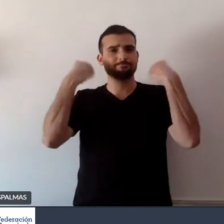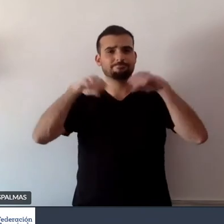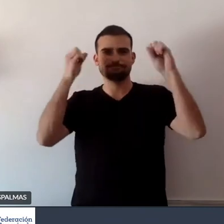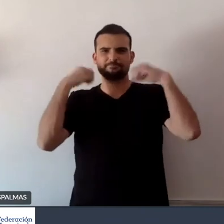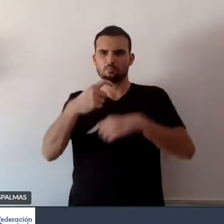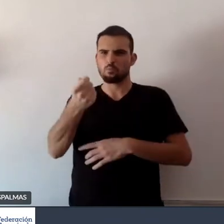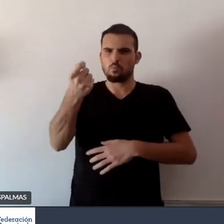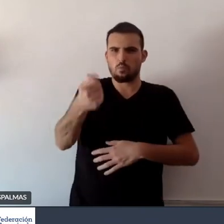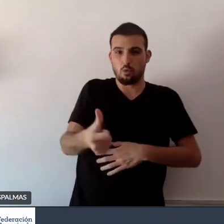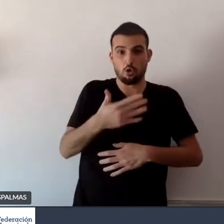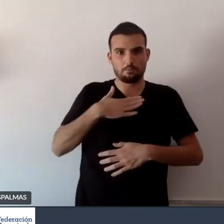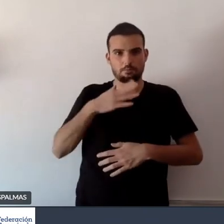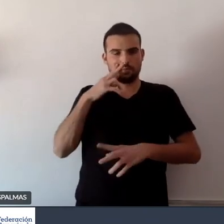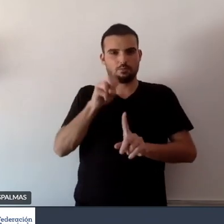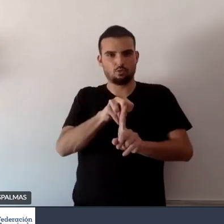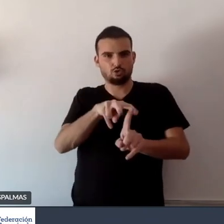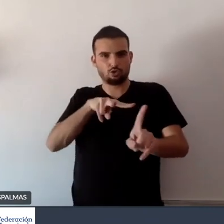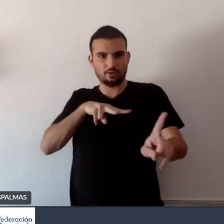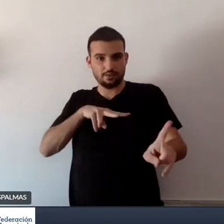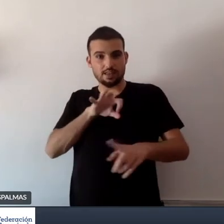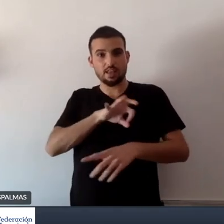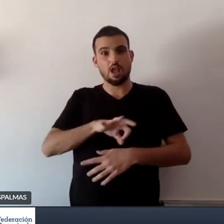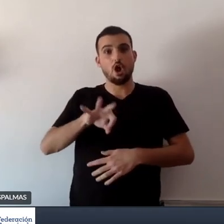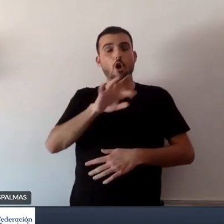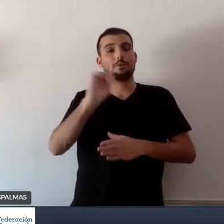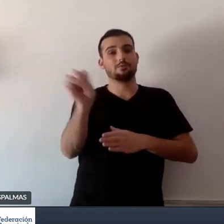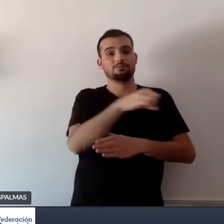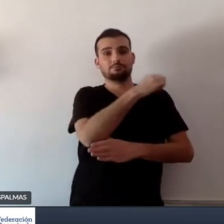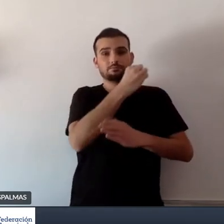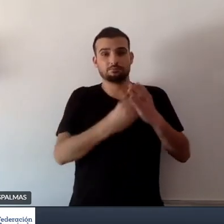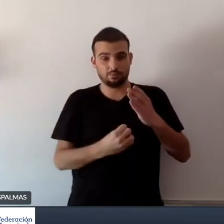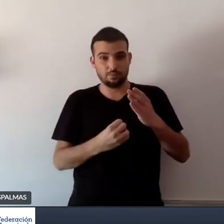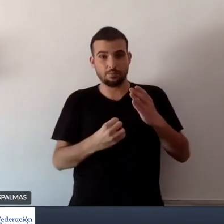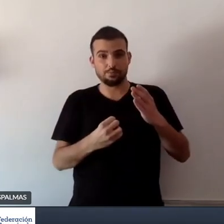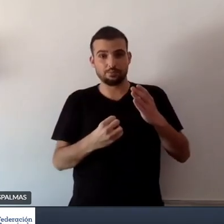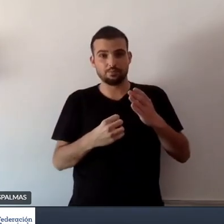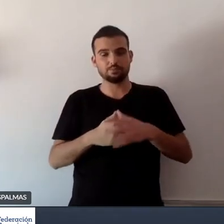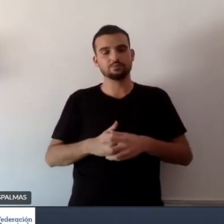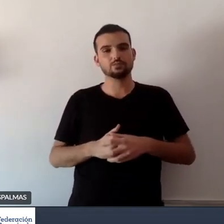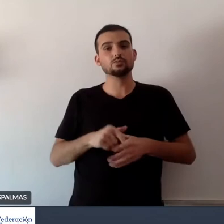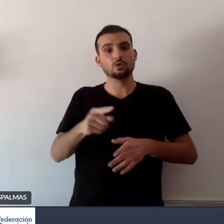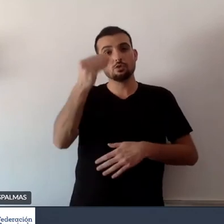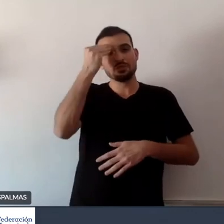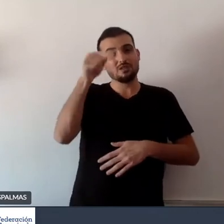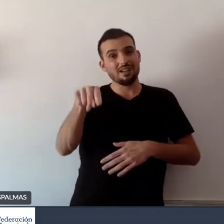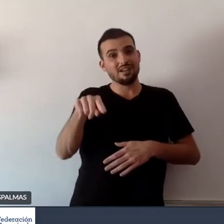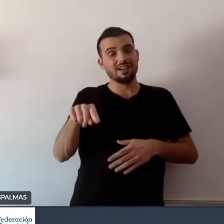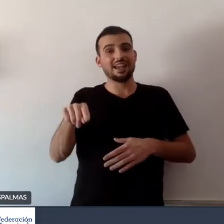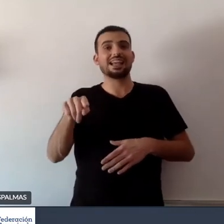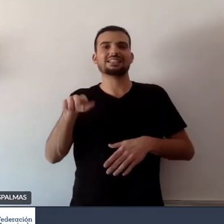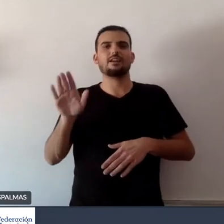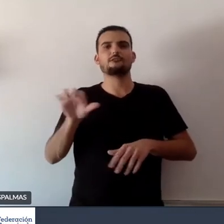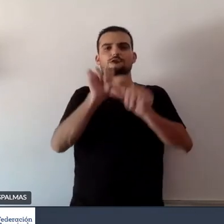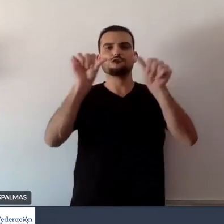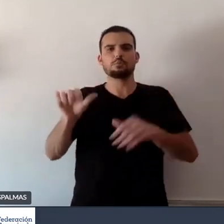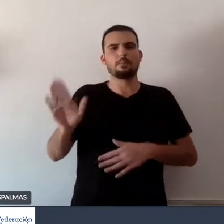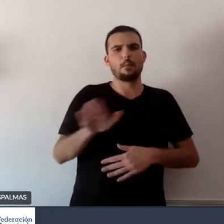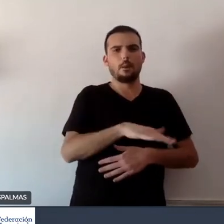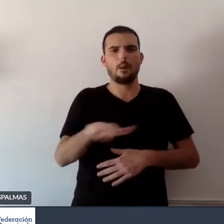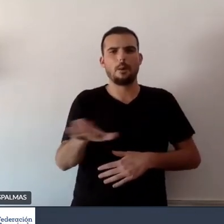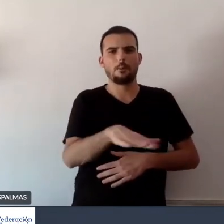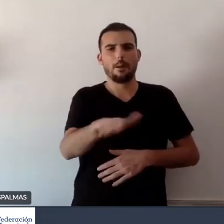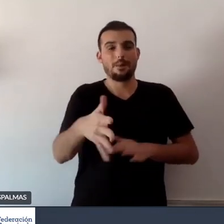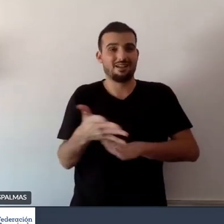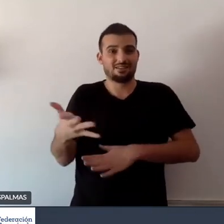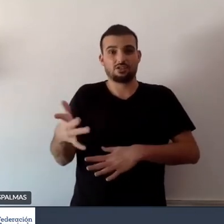ver. El Alba Berlín, por ejemplo, de Héctor García Arneses con Luke Sigma, me parece que es un ejemplo de la utilización del juego